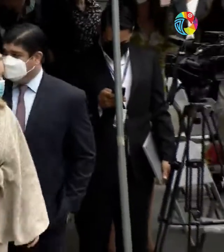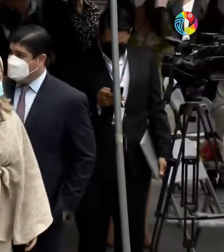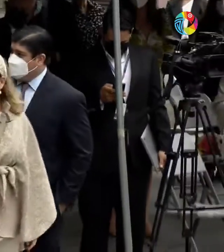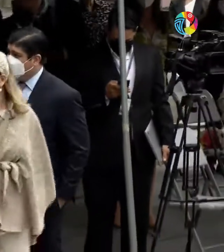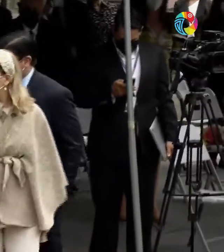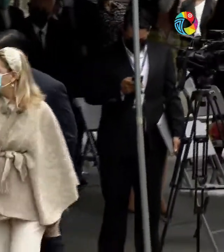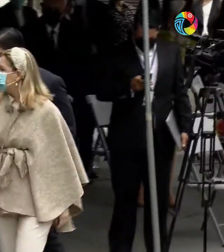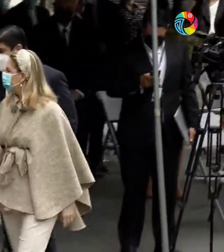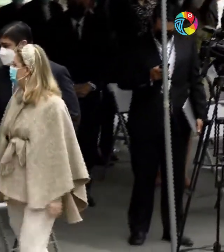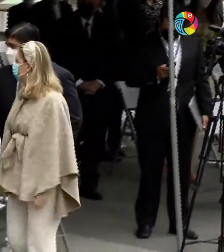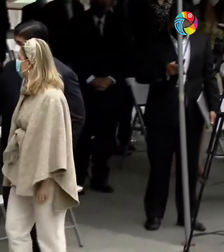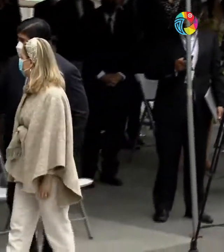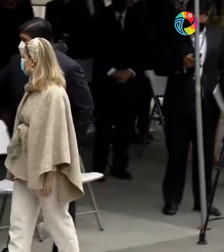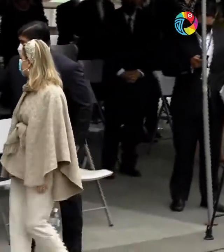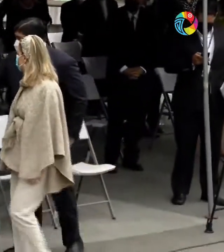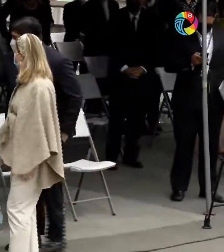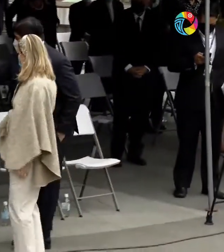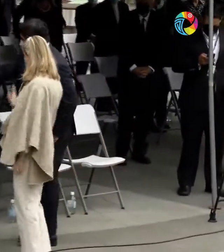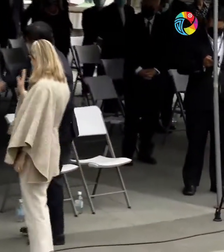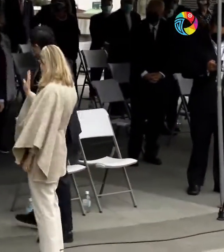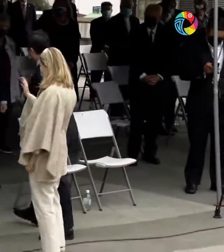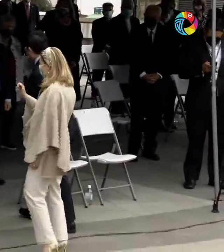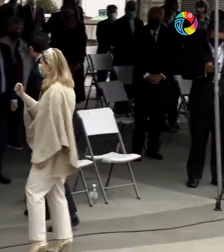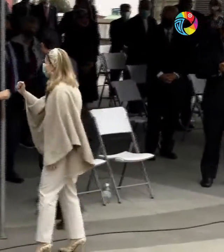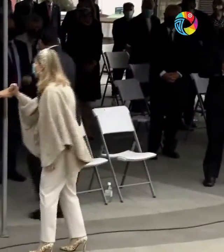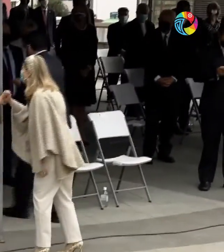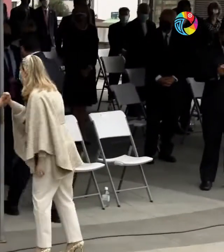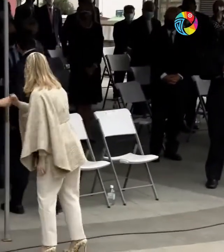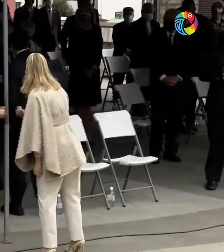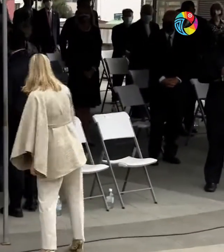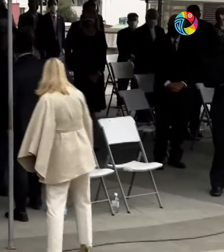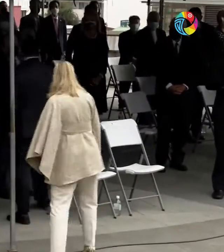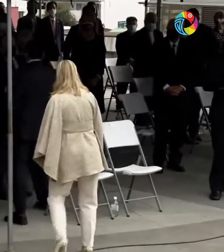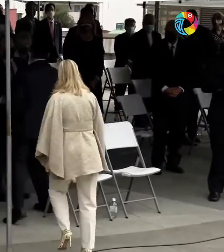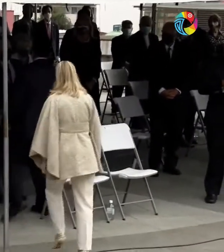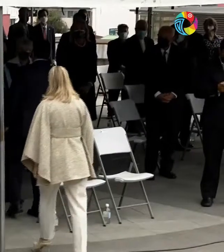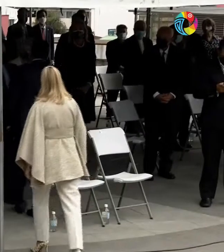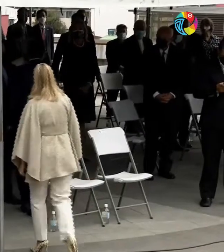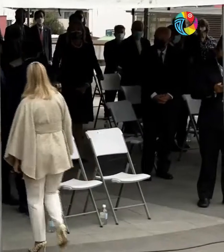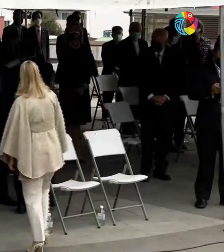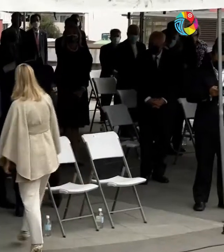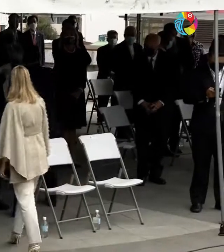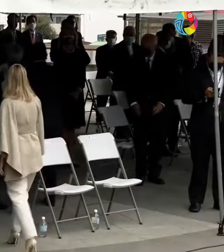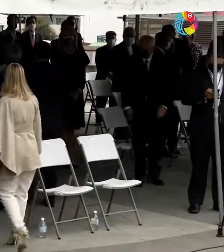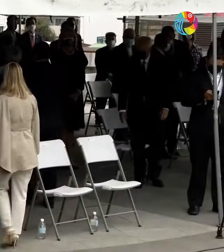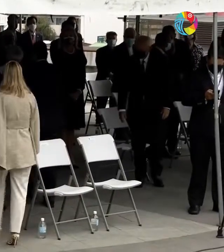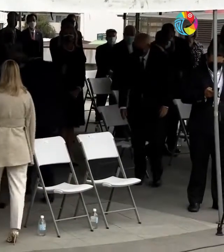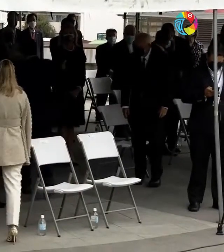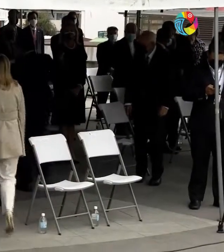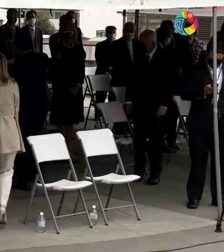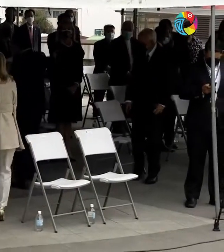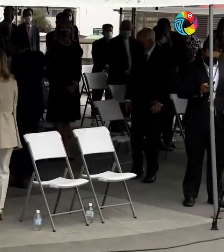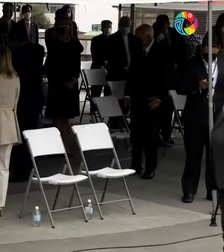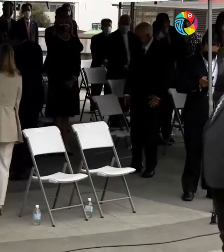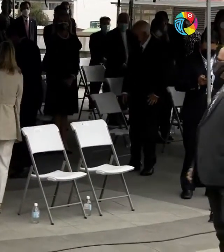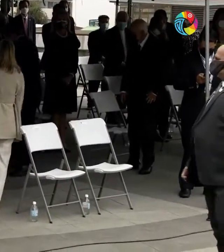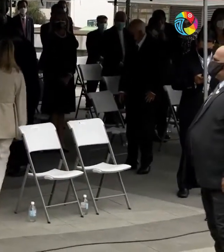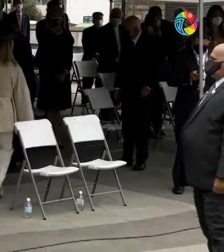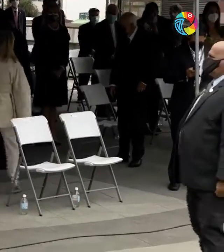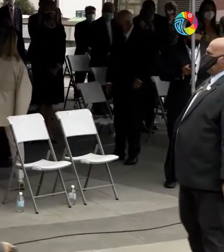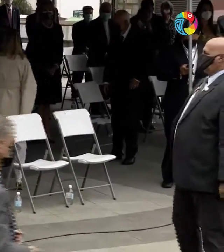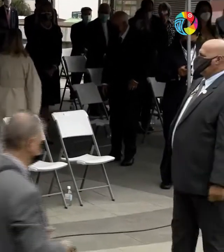ejército. Por lo pronto seguimos con agradecemos a las demás autoridades que nos acompañan, por favor, mantenerse en sus espacios habitual